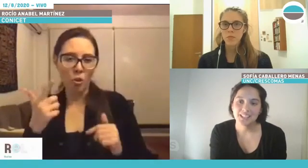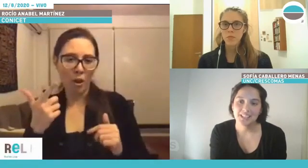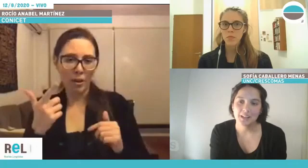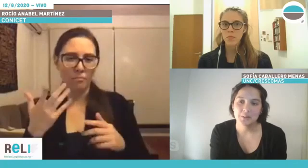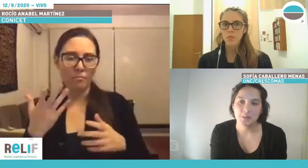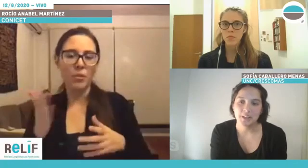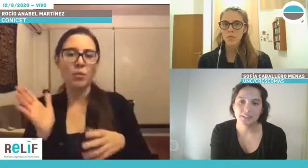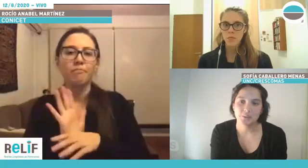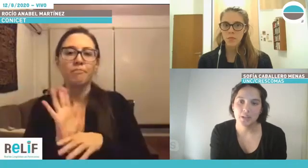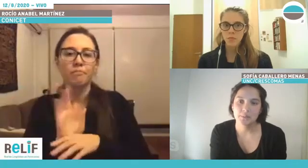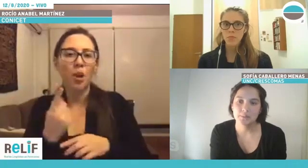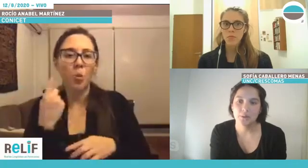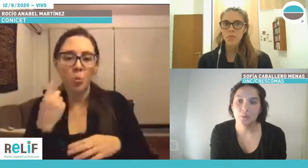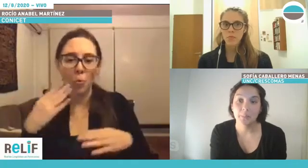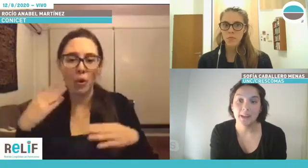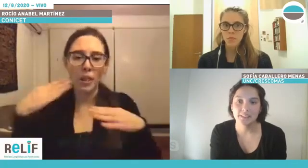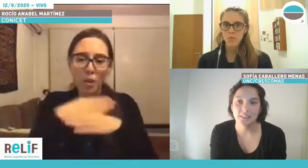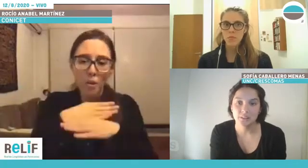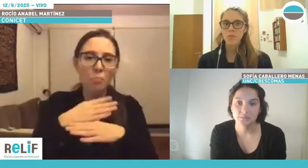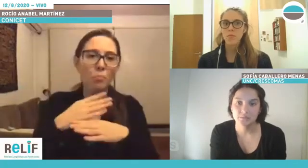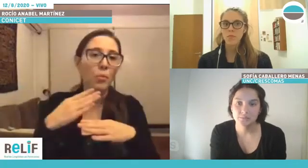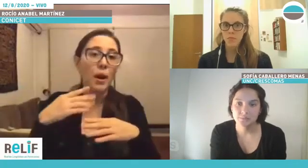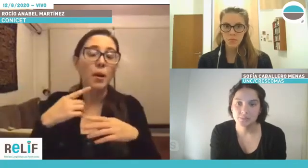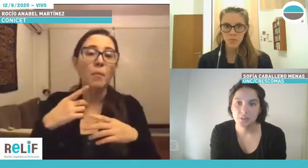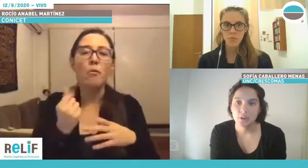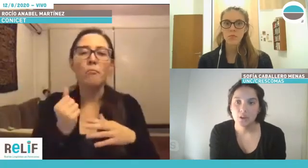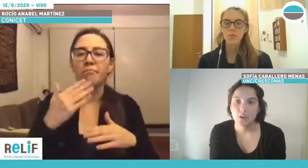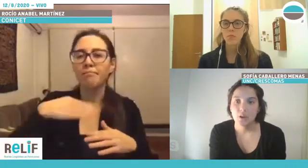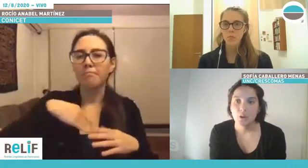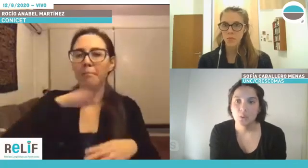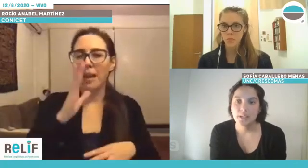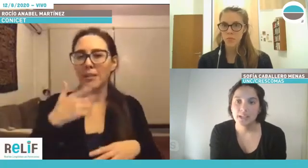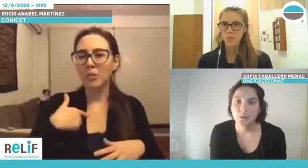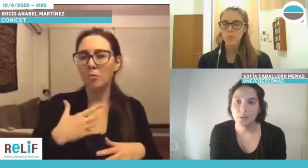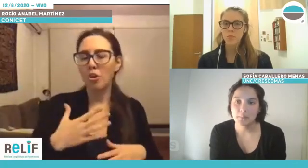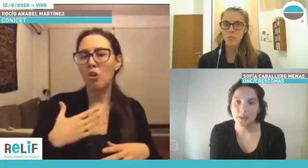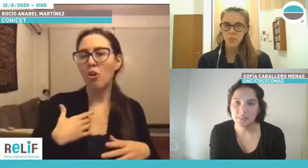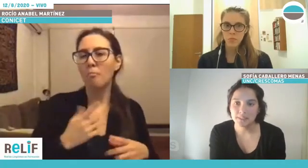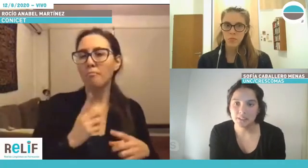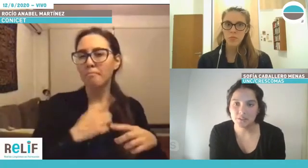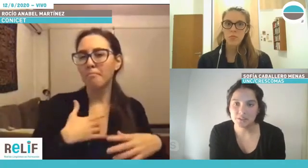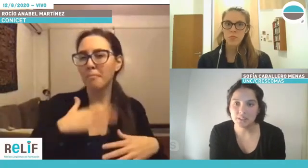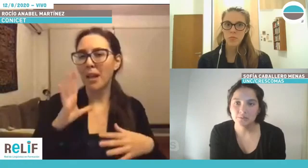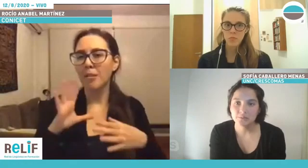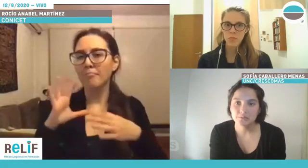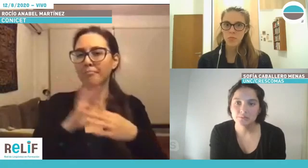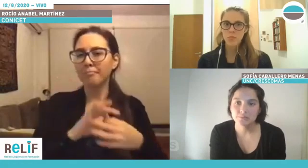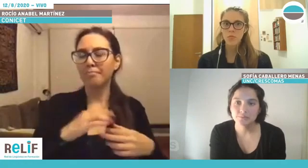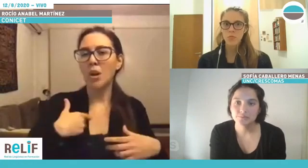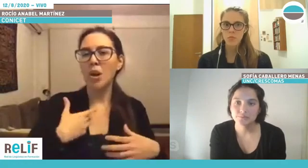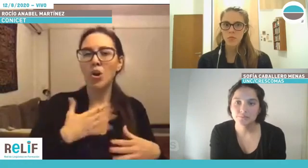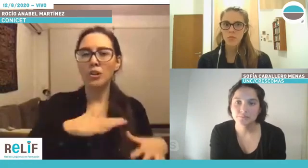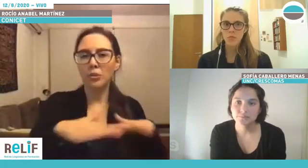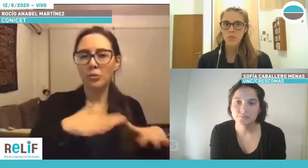no tienen el mismo estatus, el mismo prestigio. Una lengua es más prestigiosa